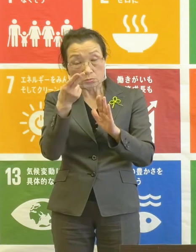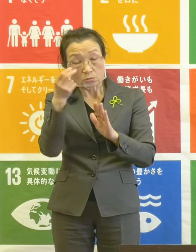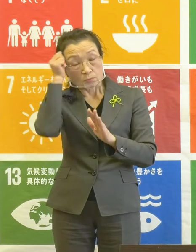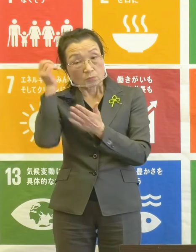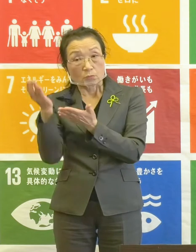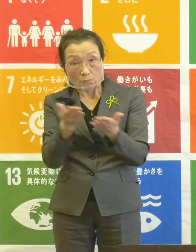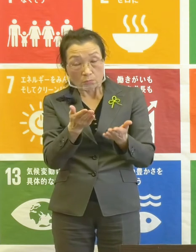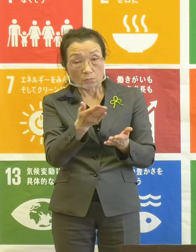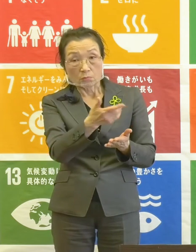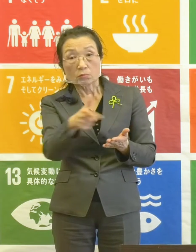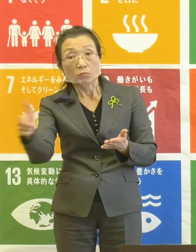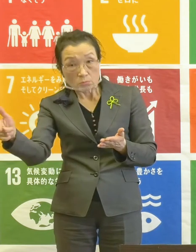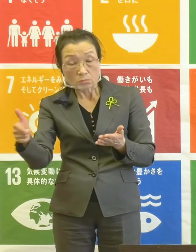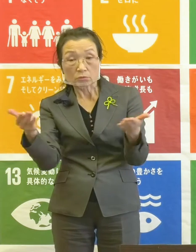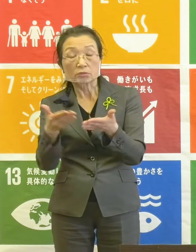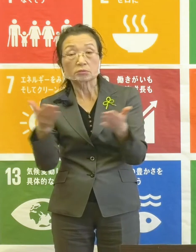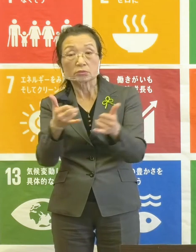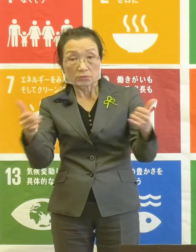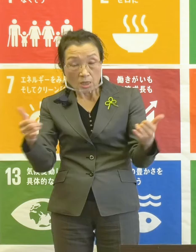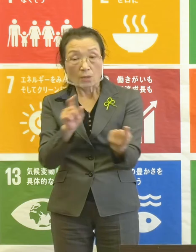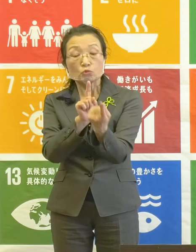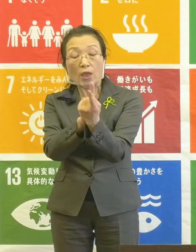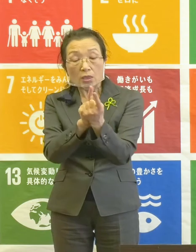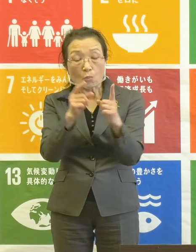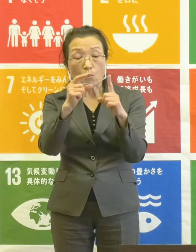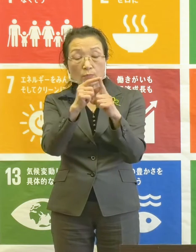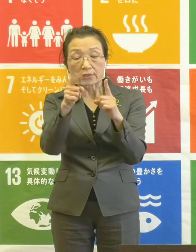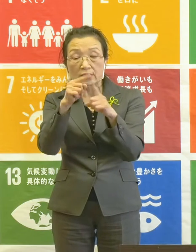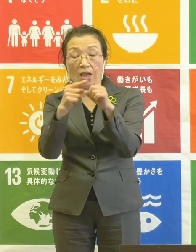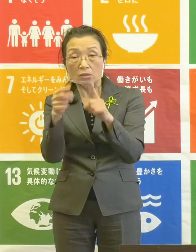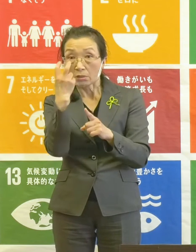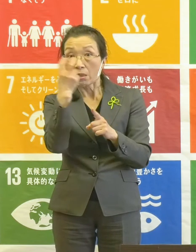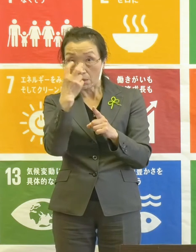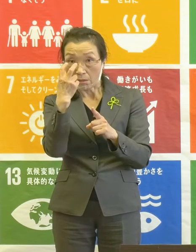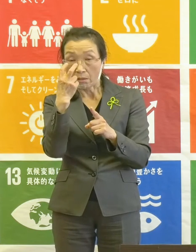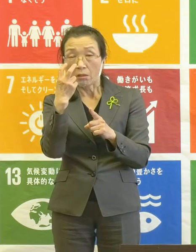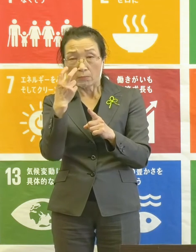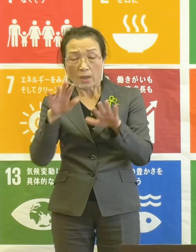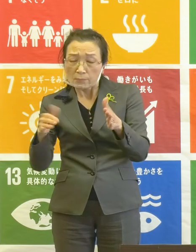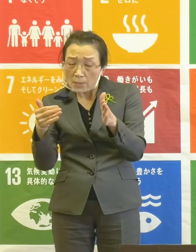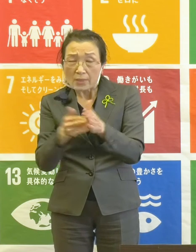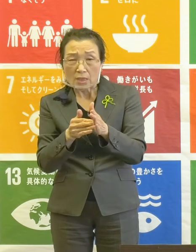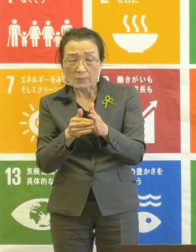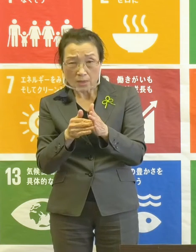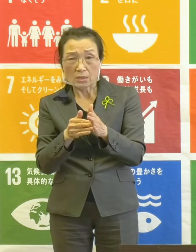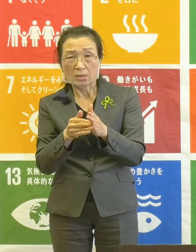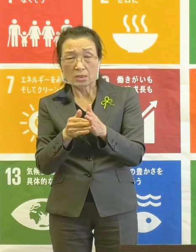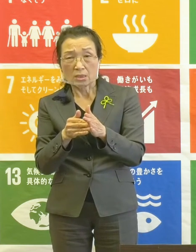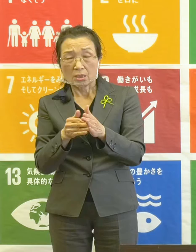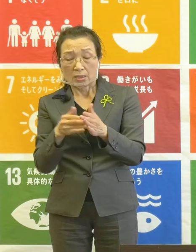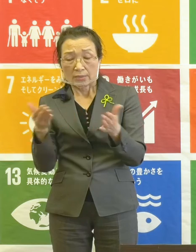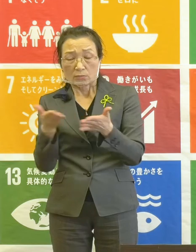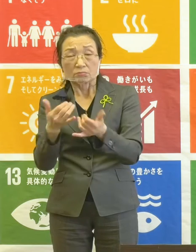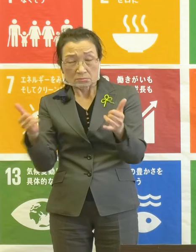宿泊施設従事者向けの PCR 検査は、これまでは従業員の方が病